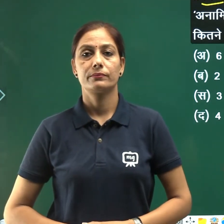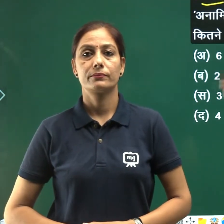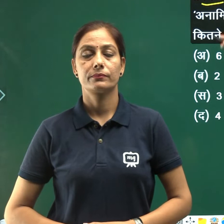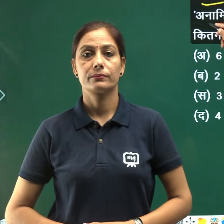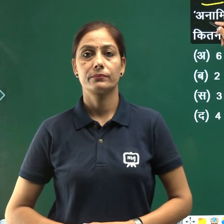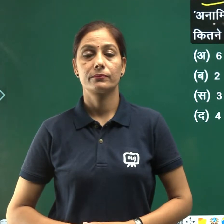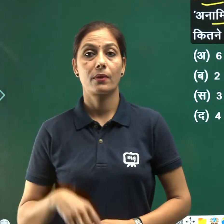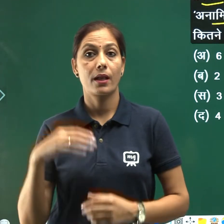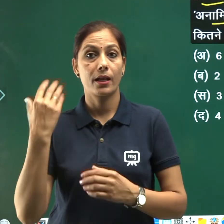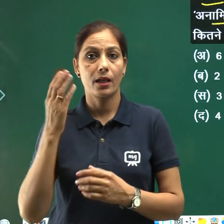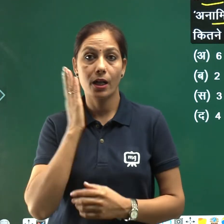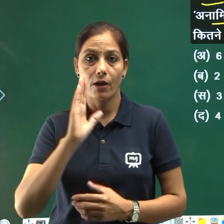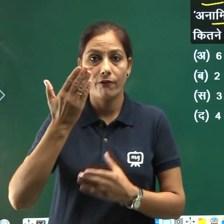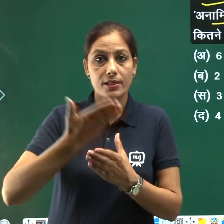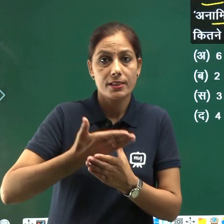अनामिका काव्य संग्रह में